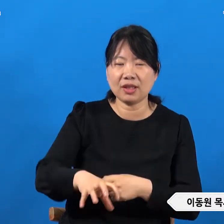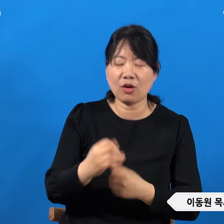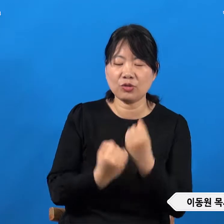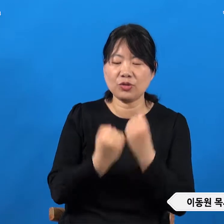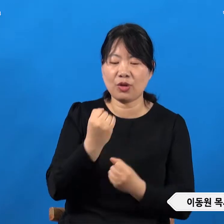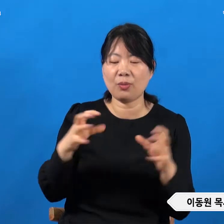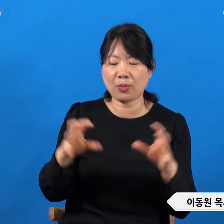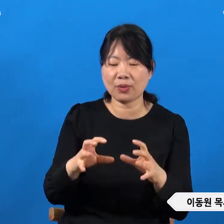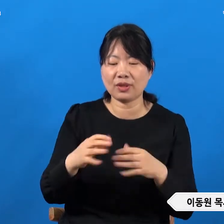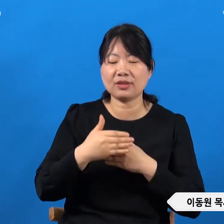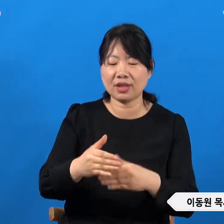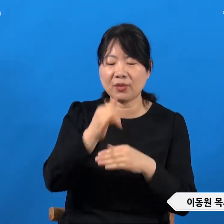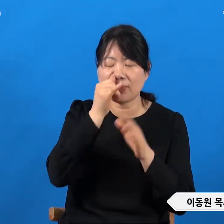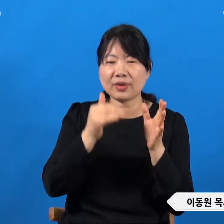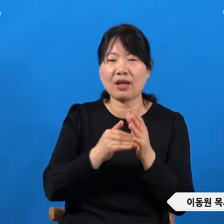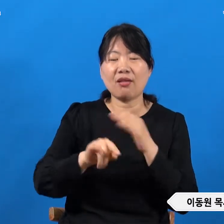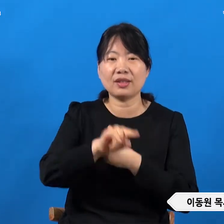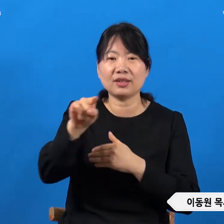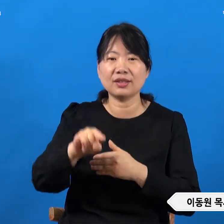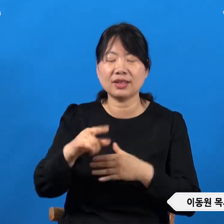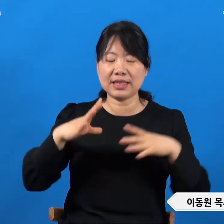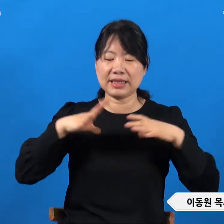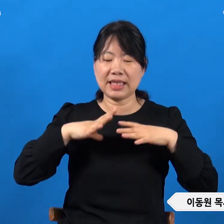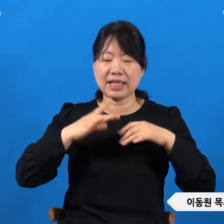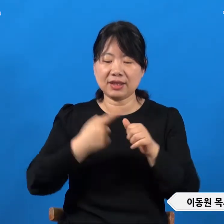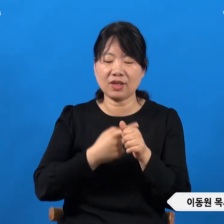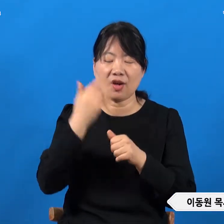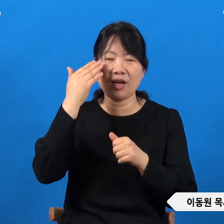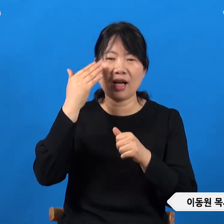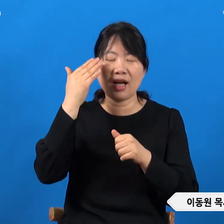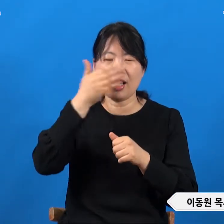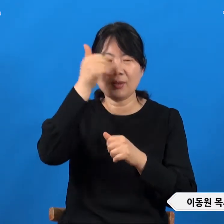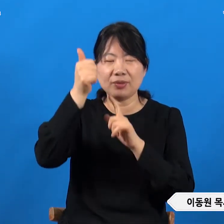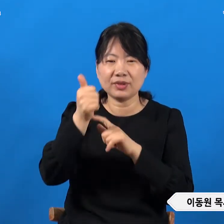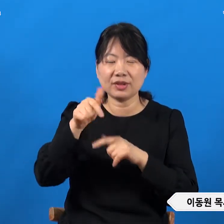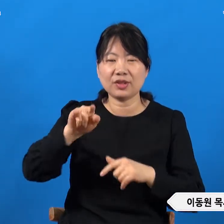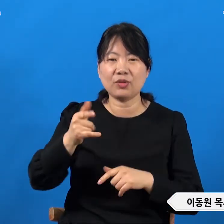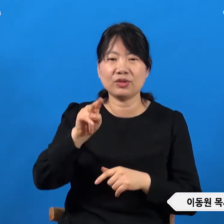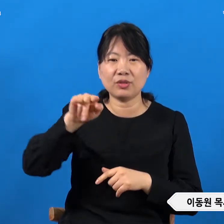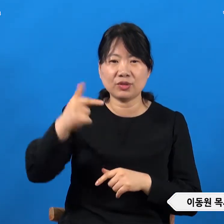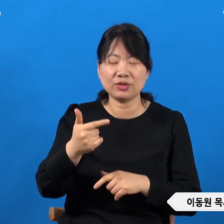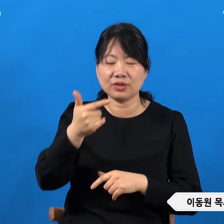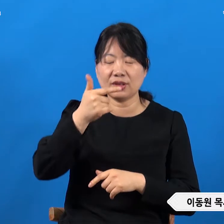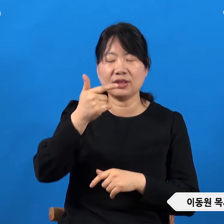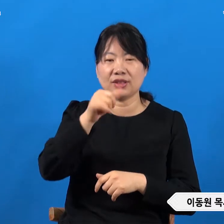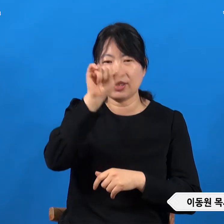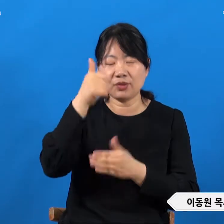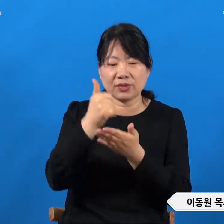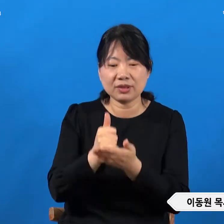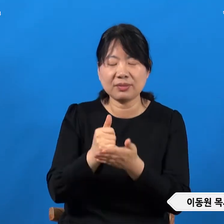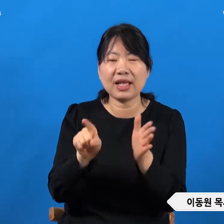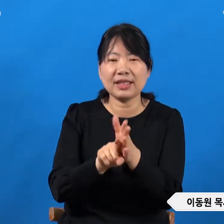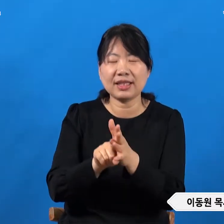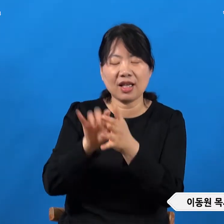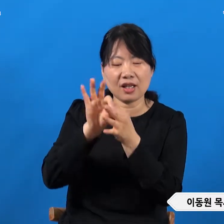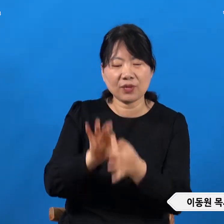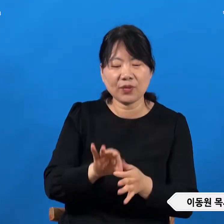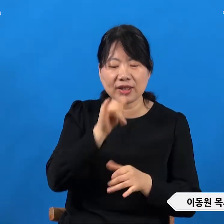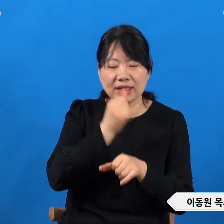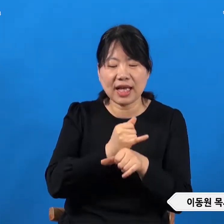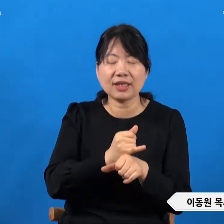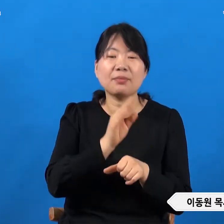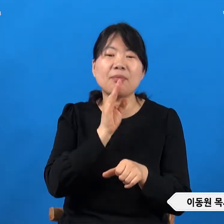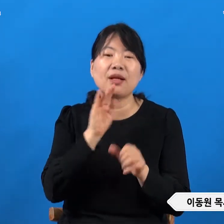수련회를 갖습니다. 그러면서 그들은 자랑스러운 할아버지 권영준 장로님의 신앙을 이어가고